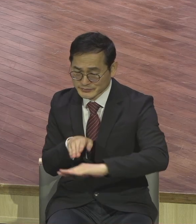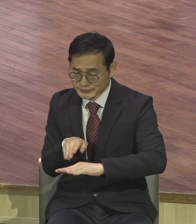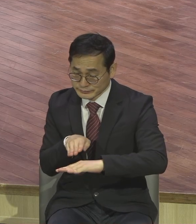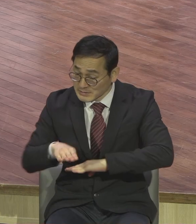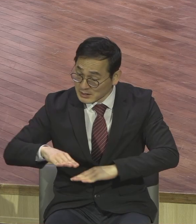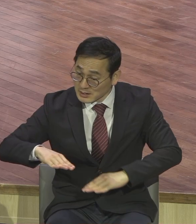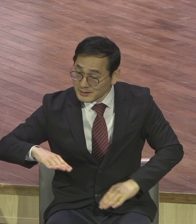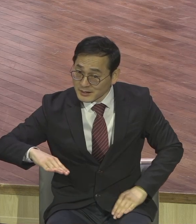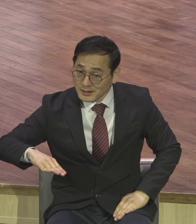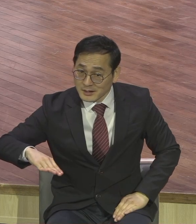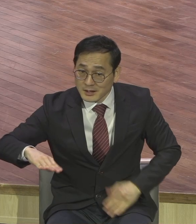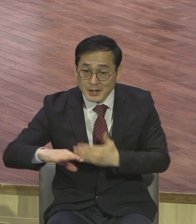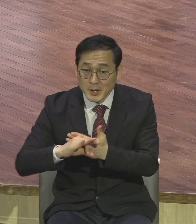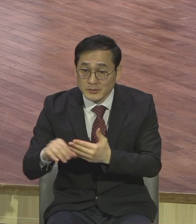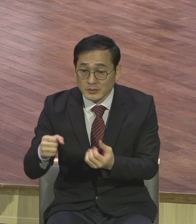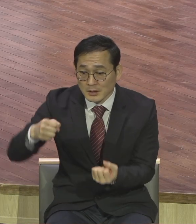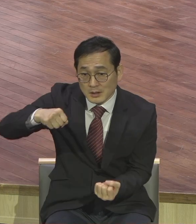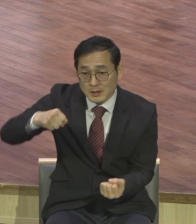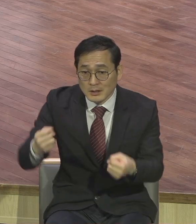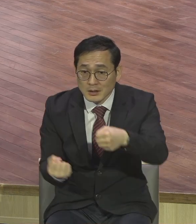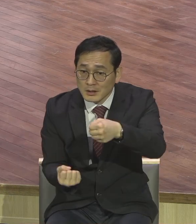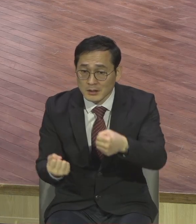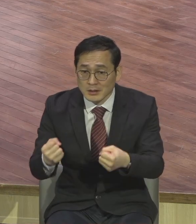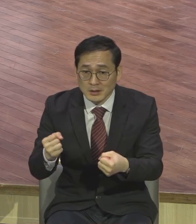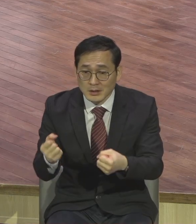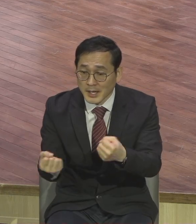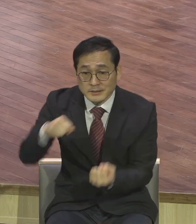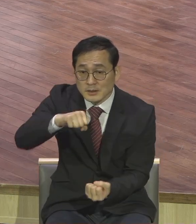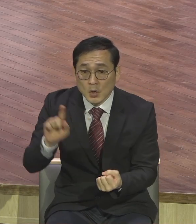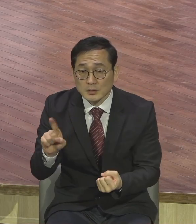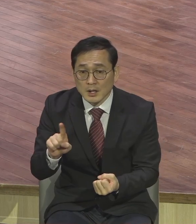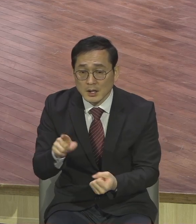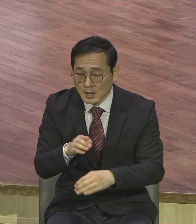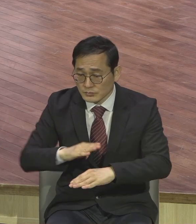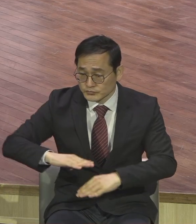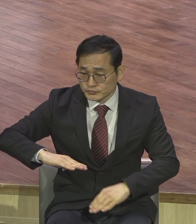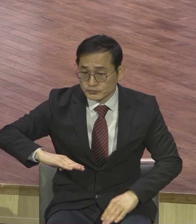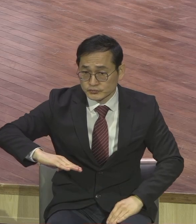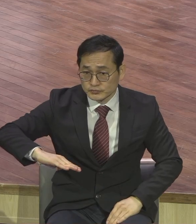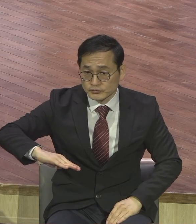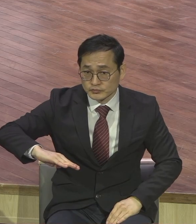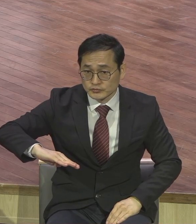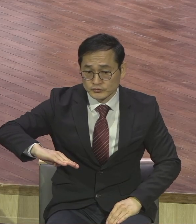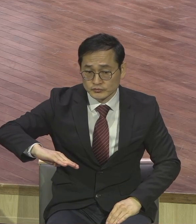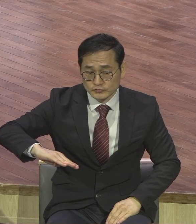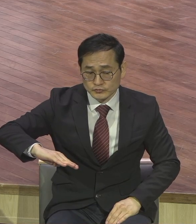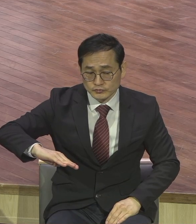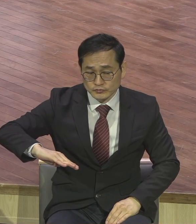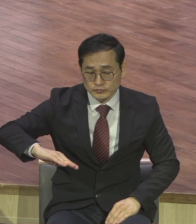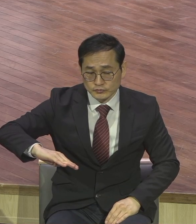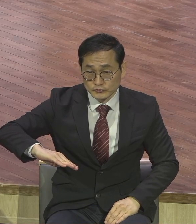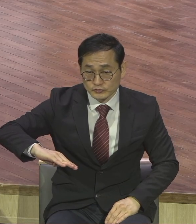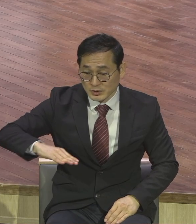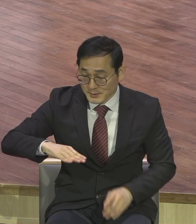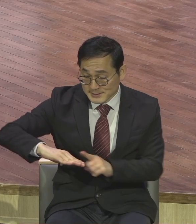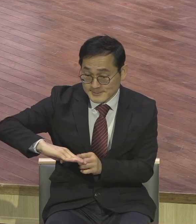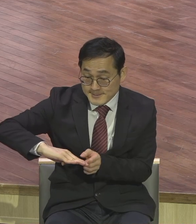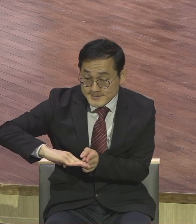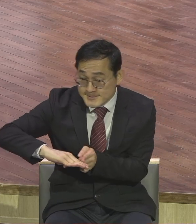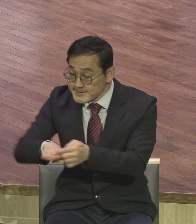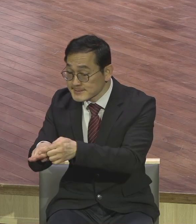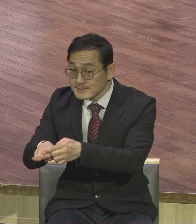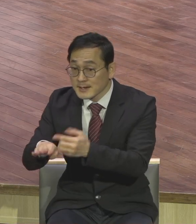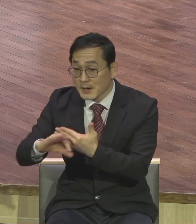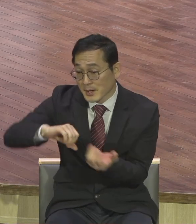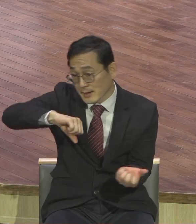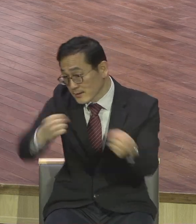해요? 빙판에 딱 걸리면 핸들이 어떻게 돼요? 확 돌죠. 돌면 어떻게 해요? 돌려 안 돌리려고